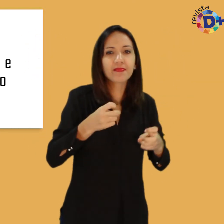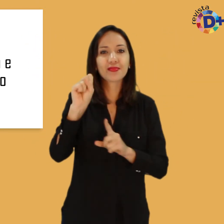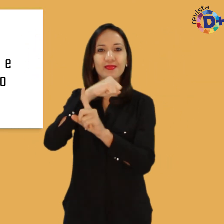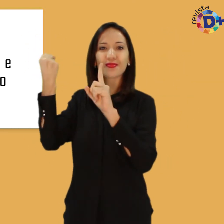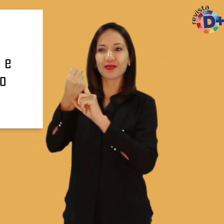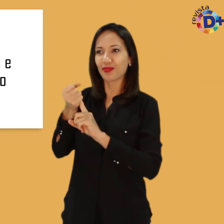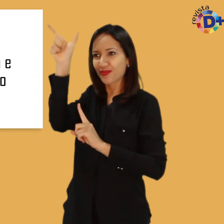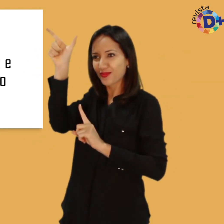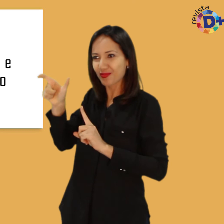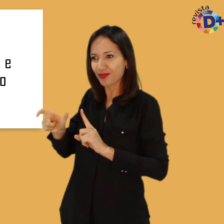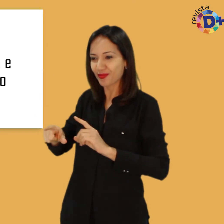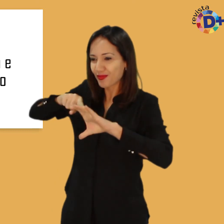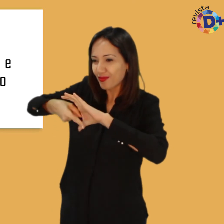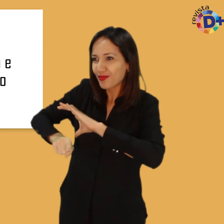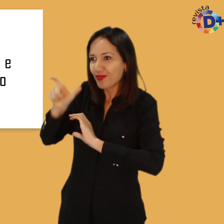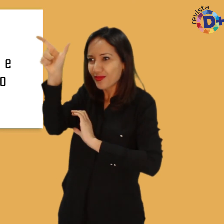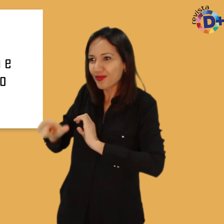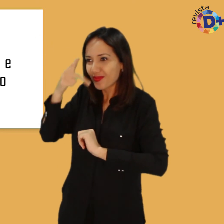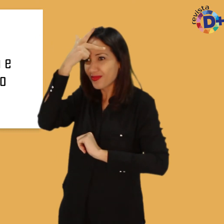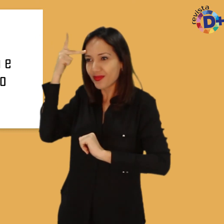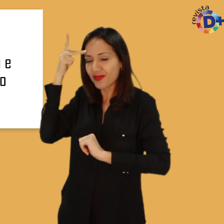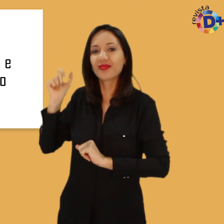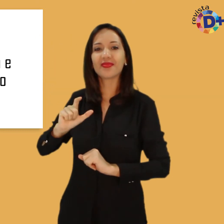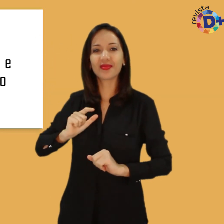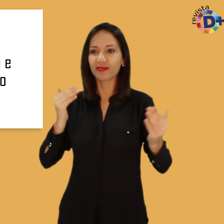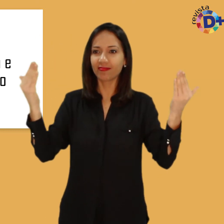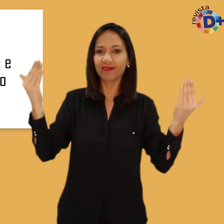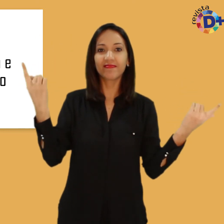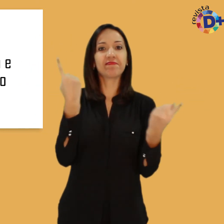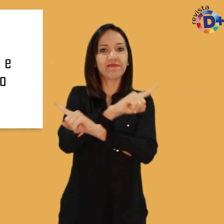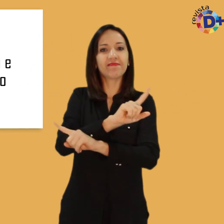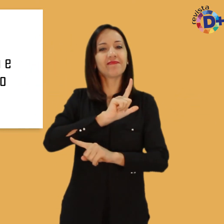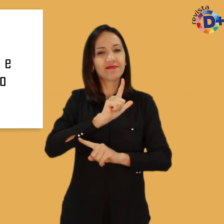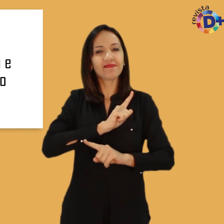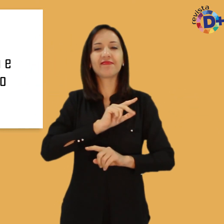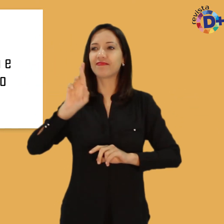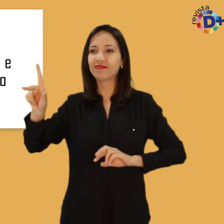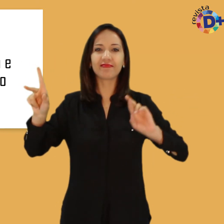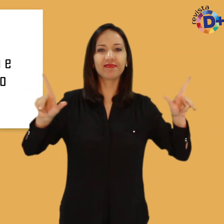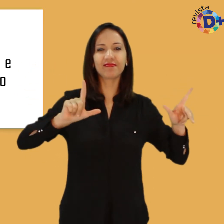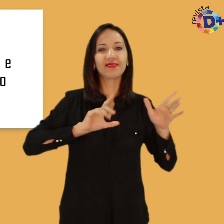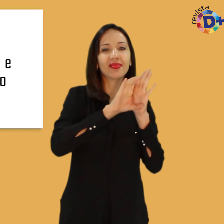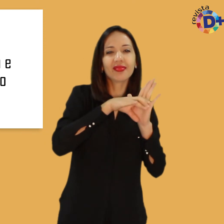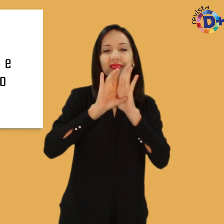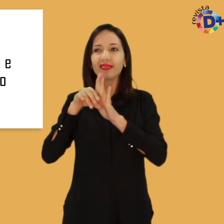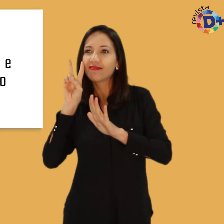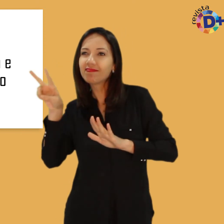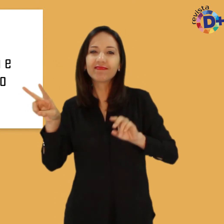socioantropológico. Ambos, com suas variantes, têm definido os diferentes olhares sobre a educação de surdos ao longo